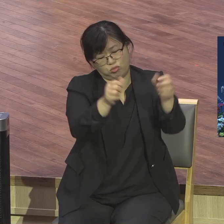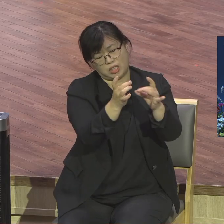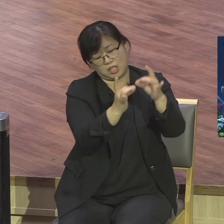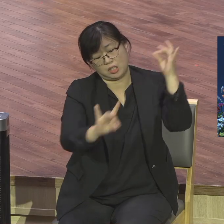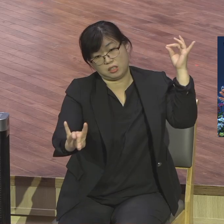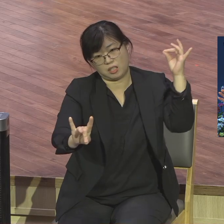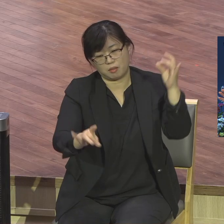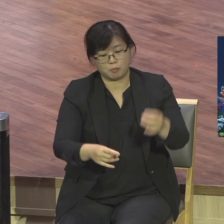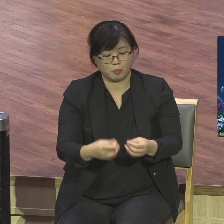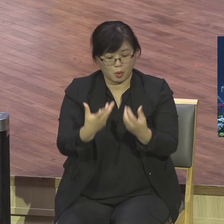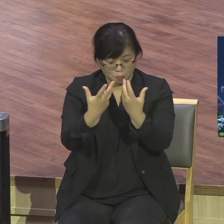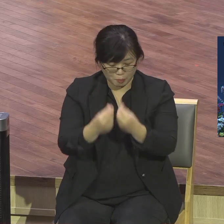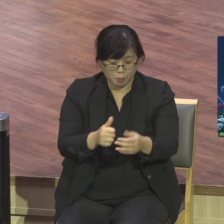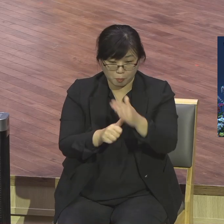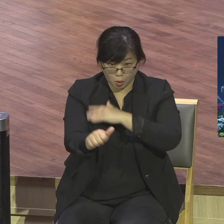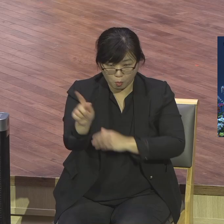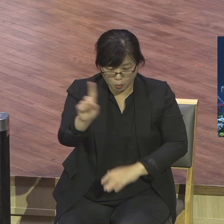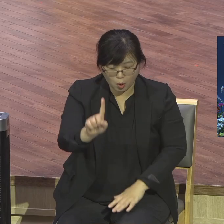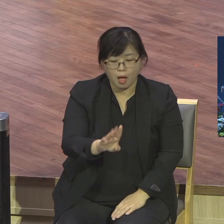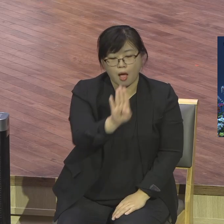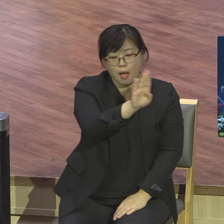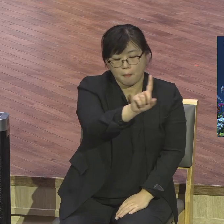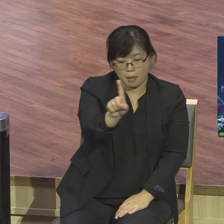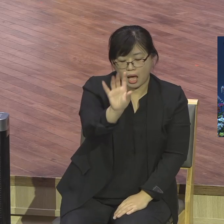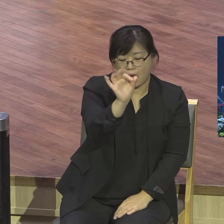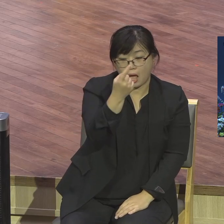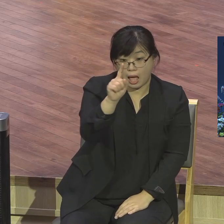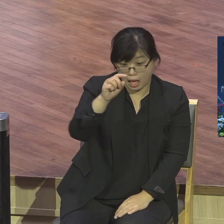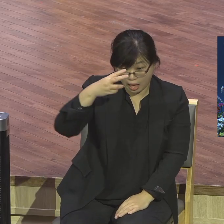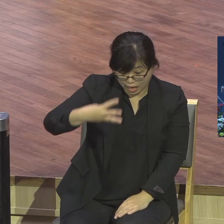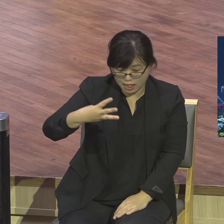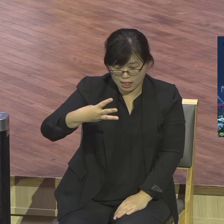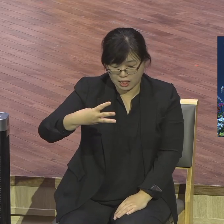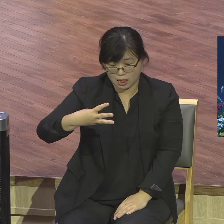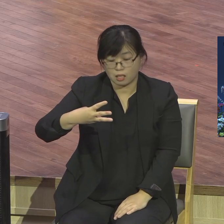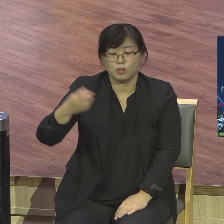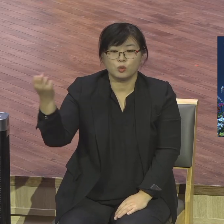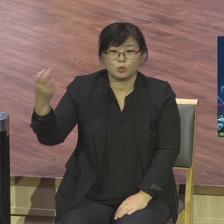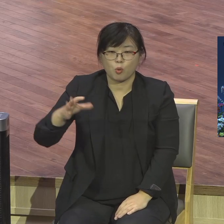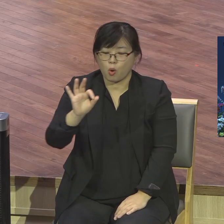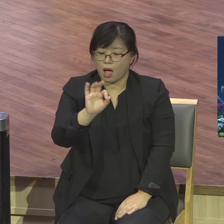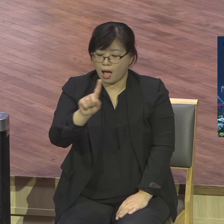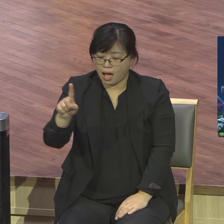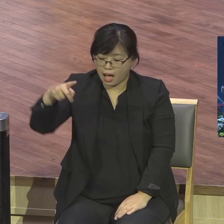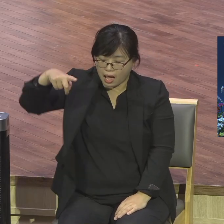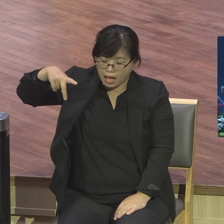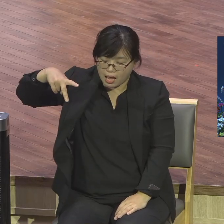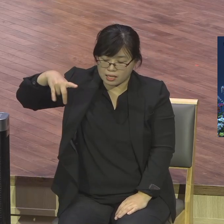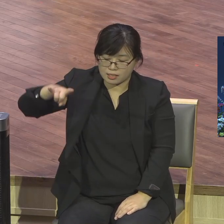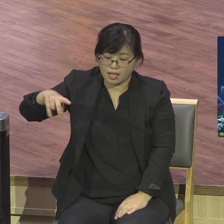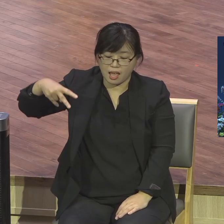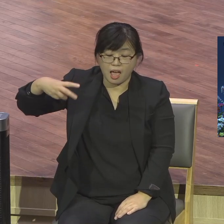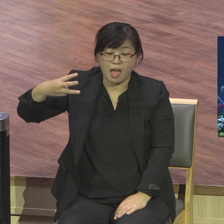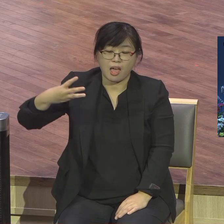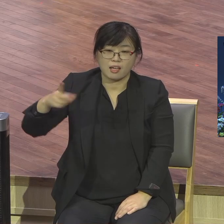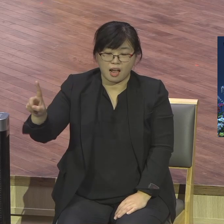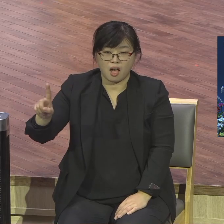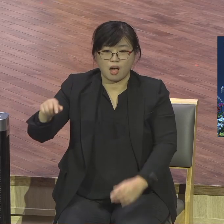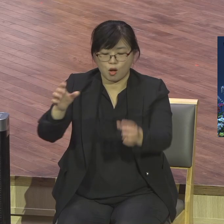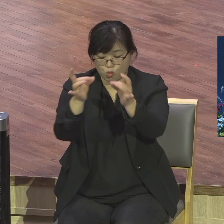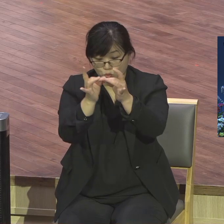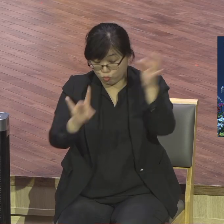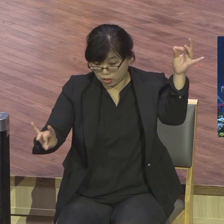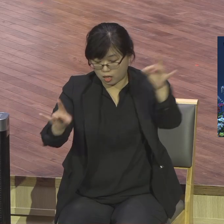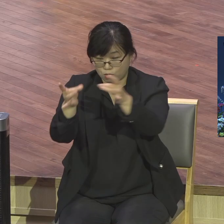아세라 신상이 있습니다. 그 문화예요. 그 가난한 땅에는. 그거 있단 말이에요. 따를 수 있단 말이에요. 문화니까.